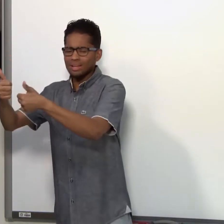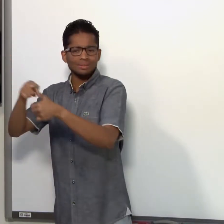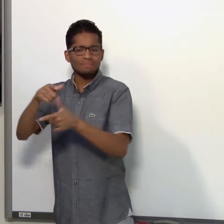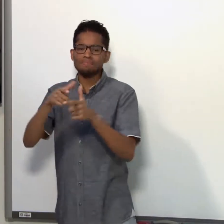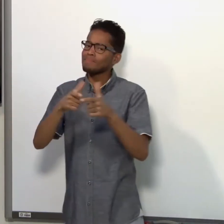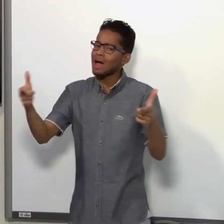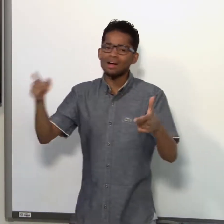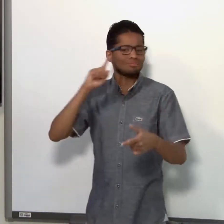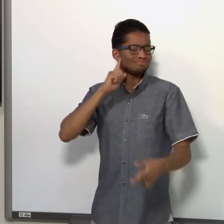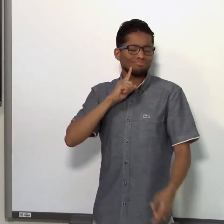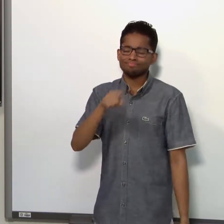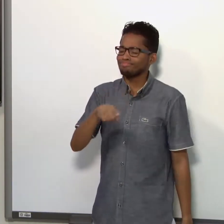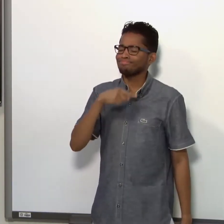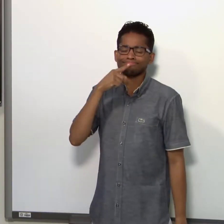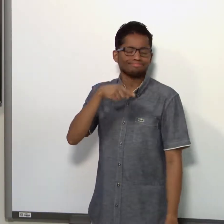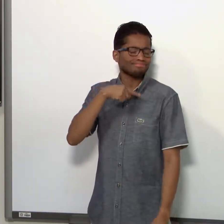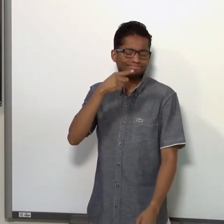não. Não conseguiram.